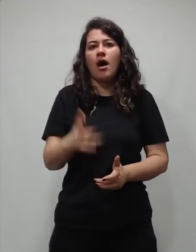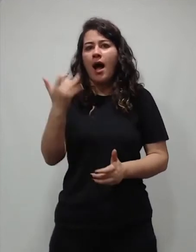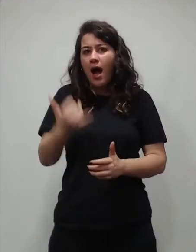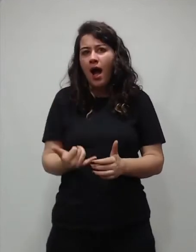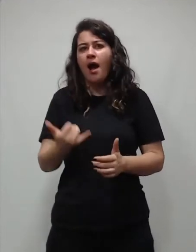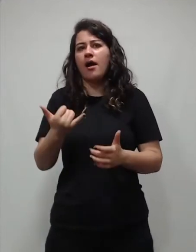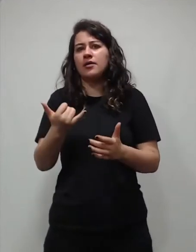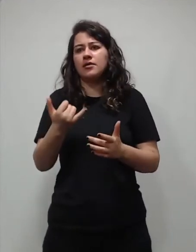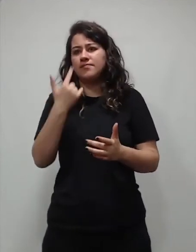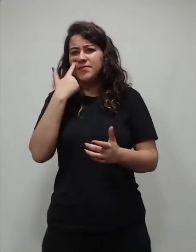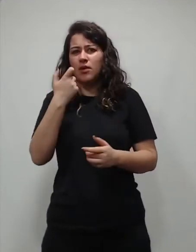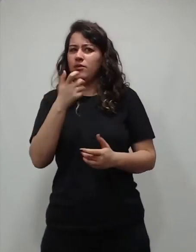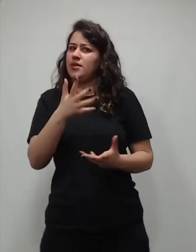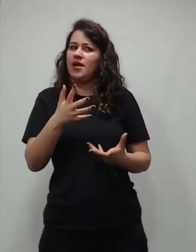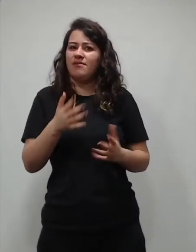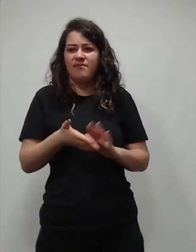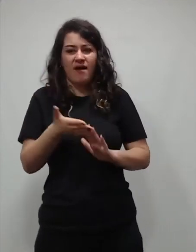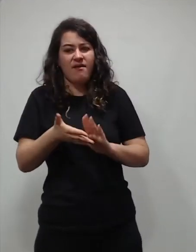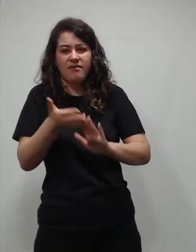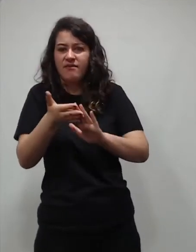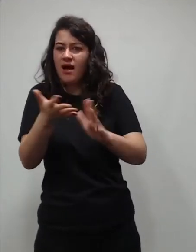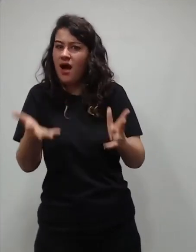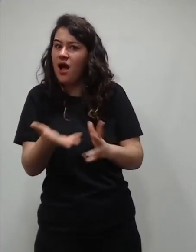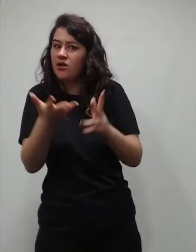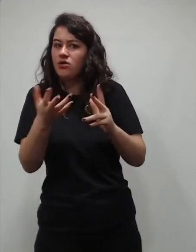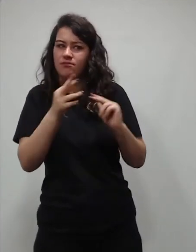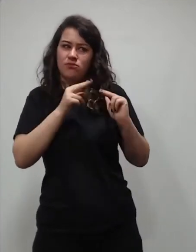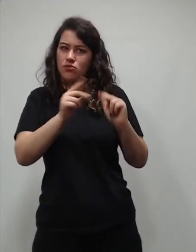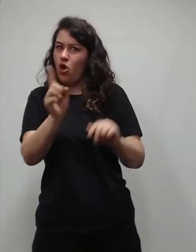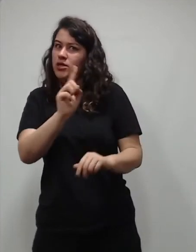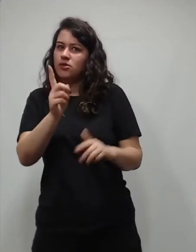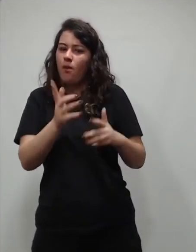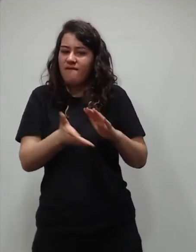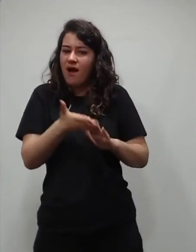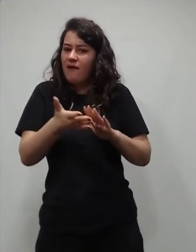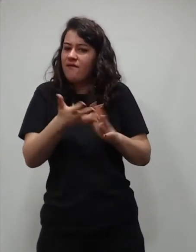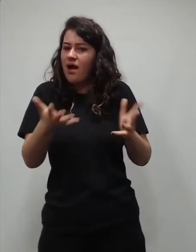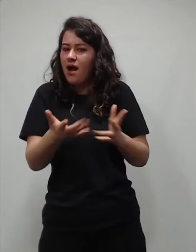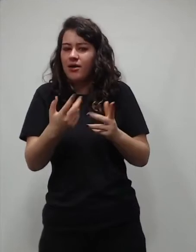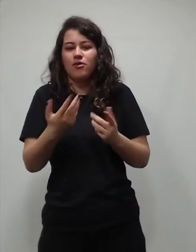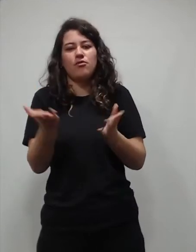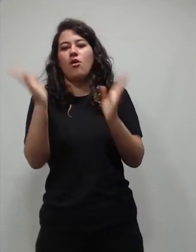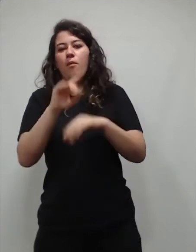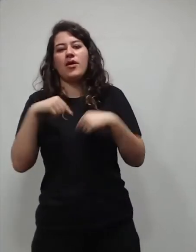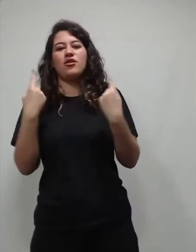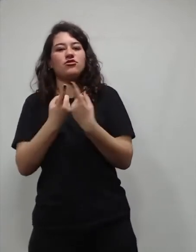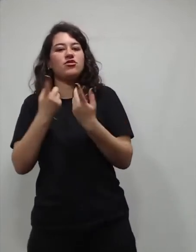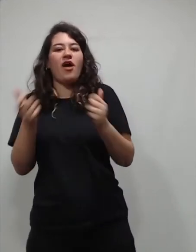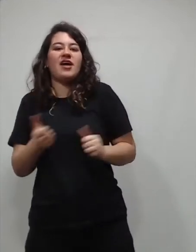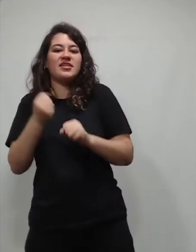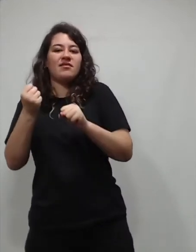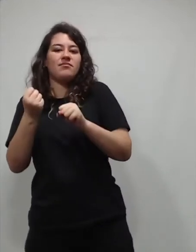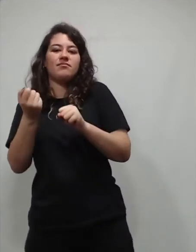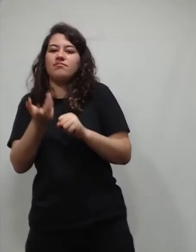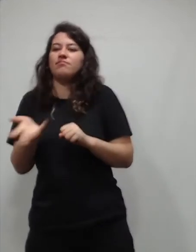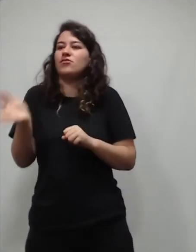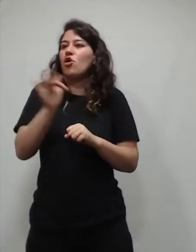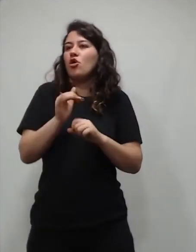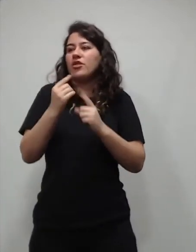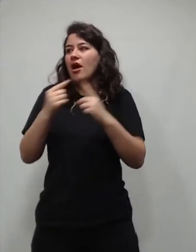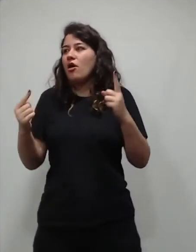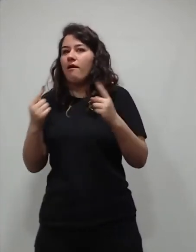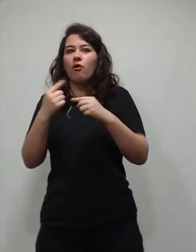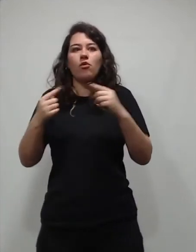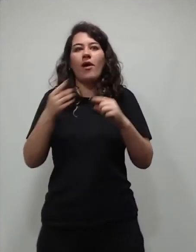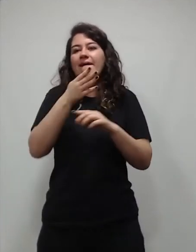presenta cierta inestabilidad que no nos permite a veces hacer las cosas cotidianas, ir a los lugares que queremos